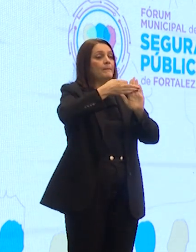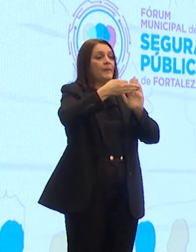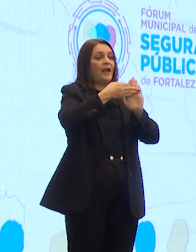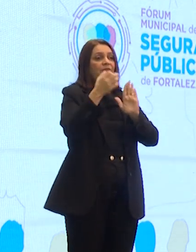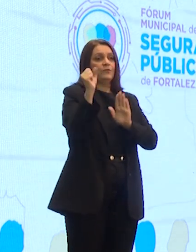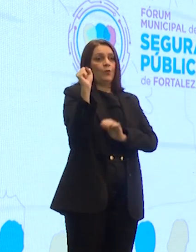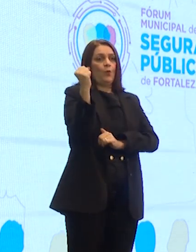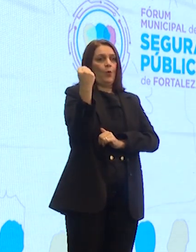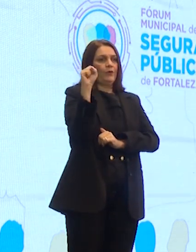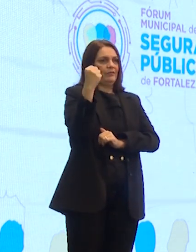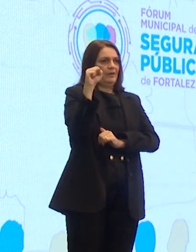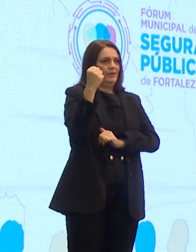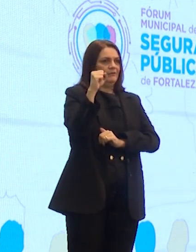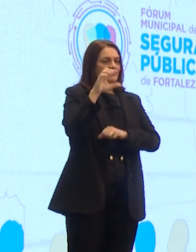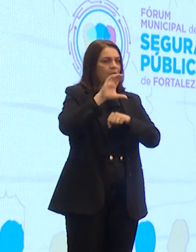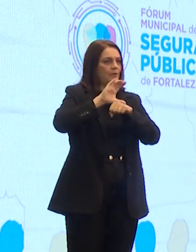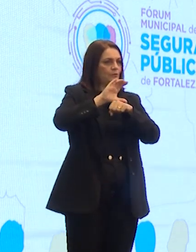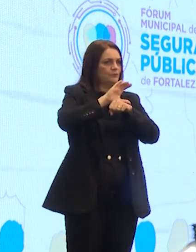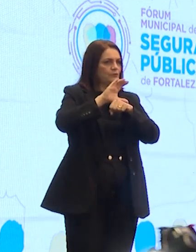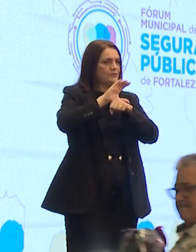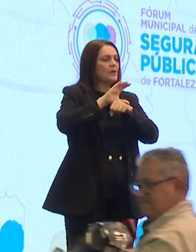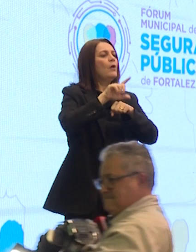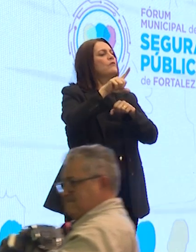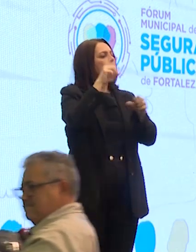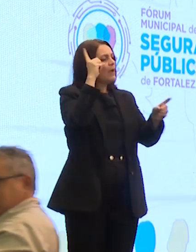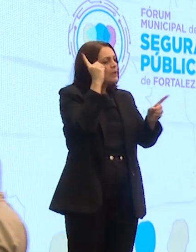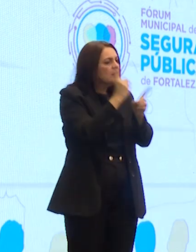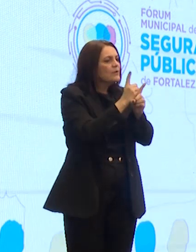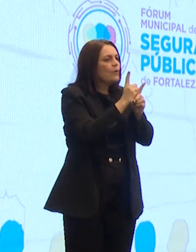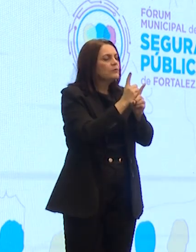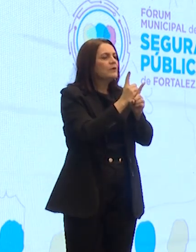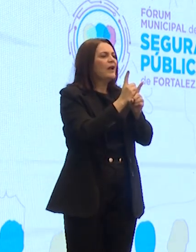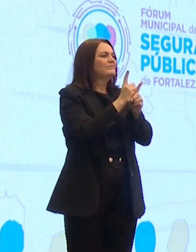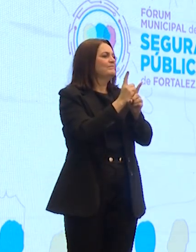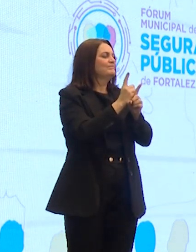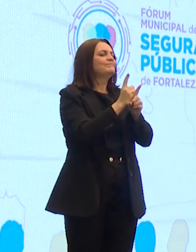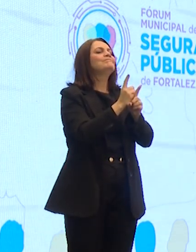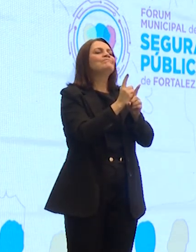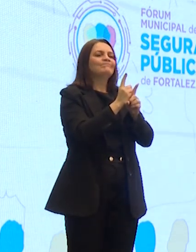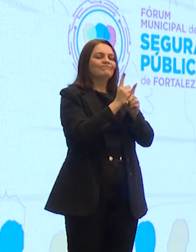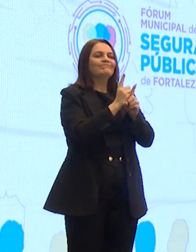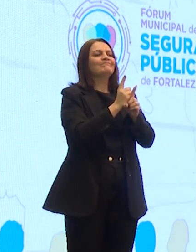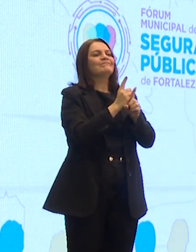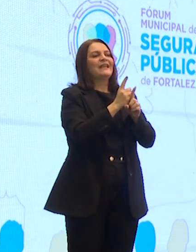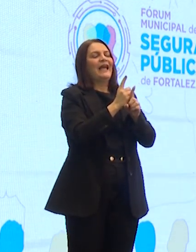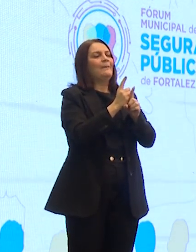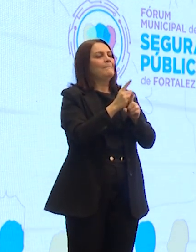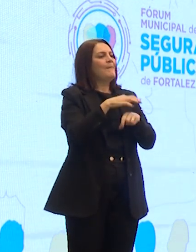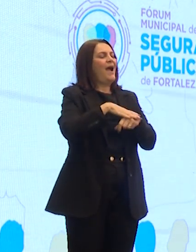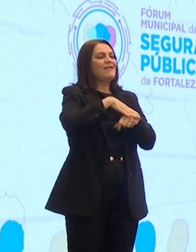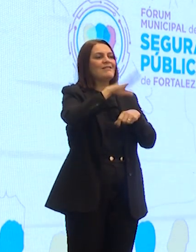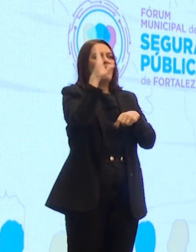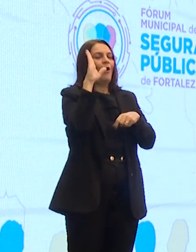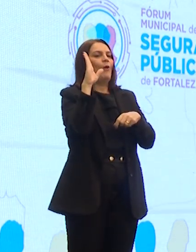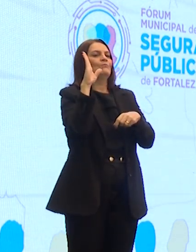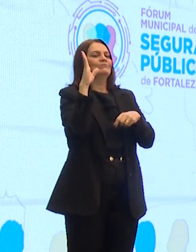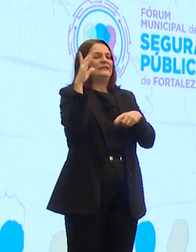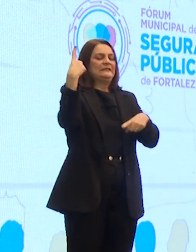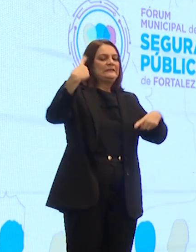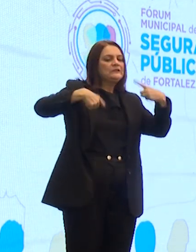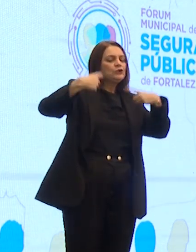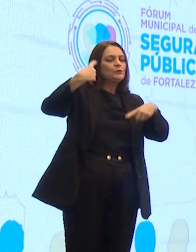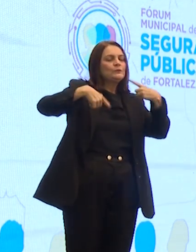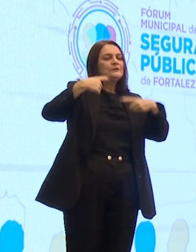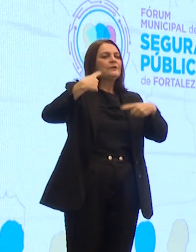E vocês vão encontrar a fonte da maior polêmica jurisprudencial que nós temos hoje em matéria de segurança pública.